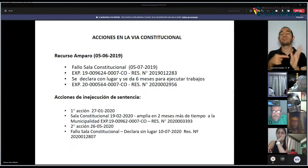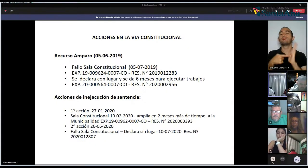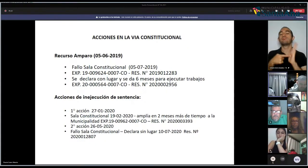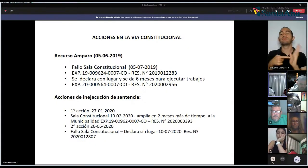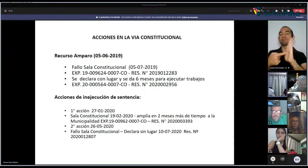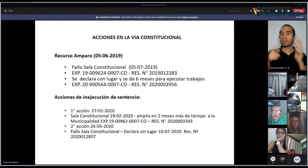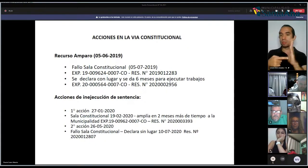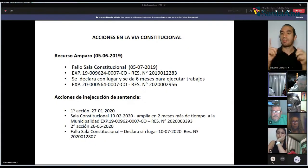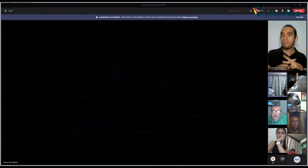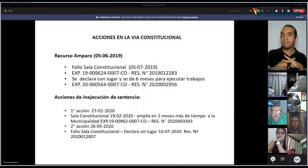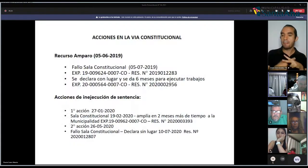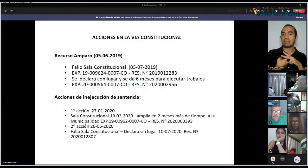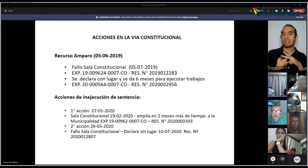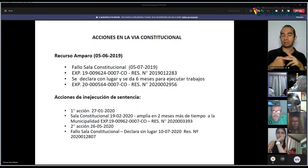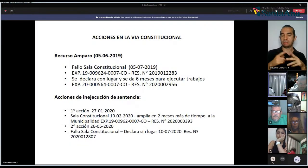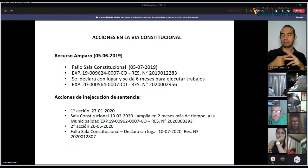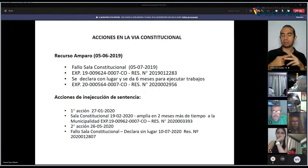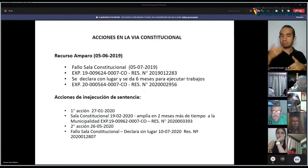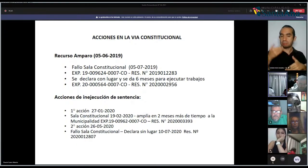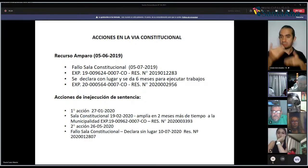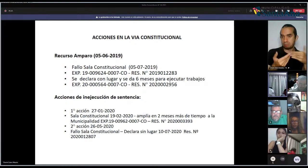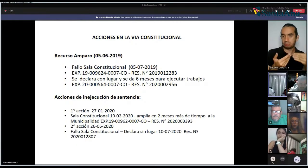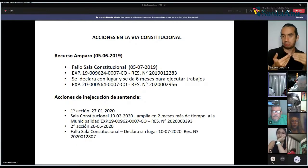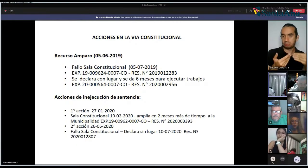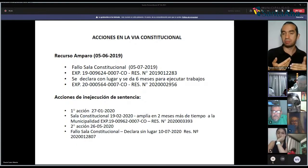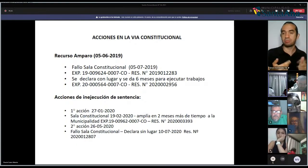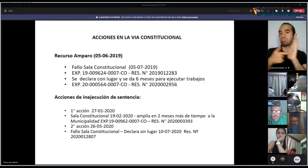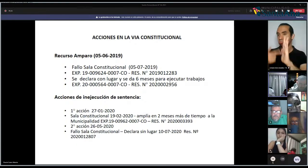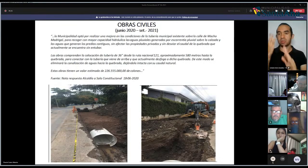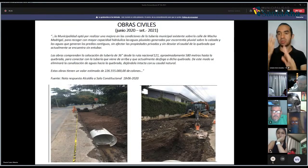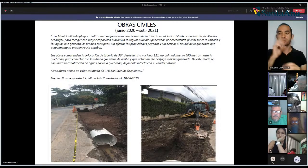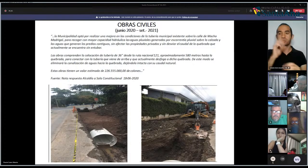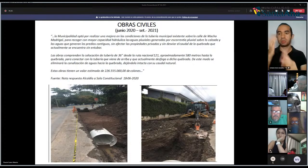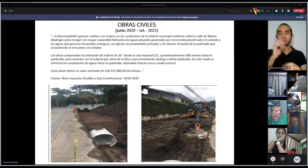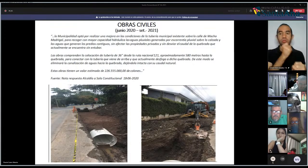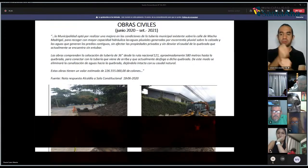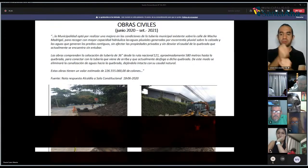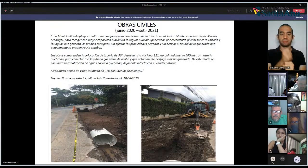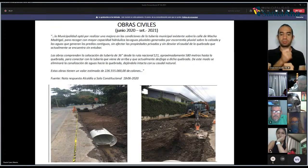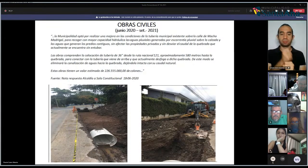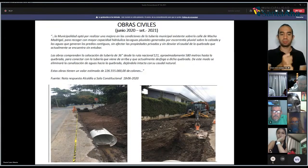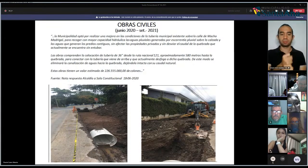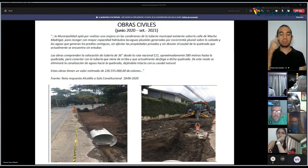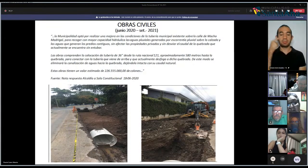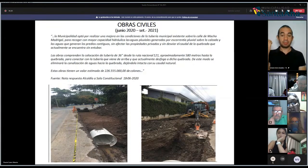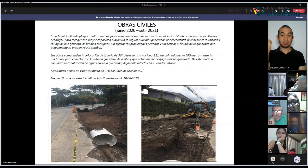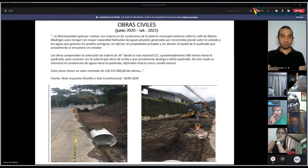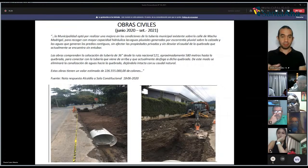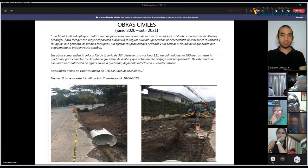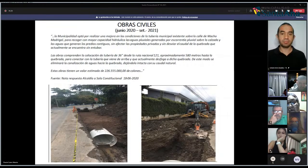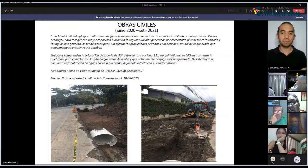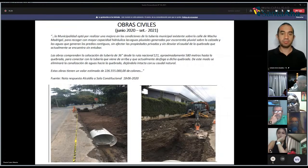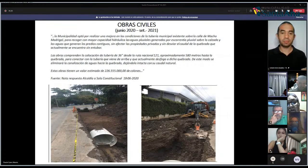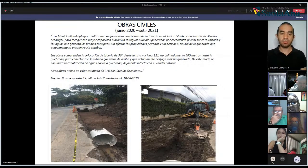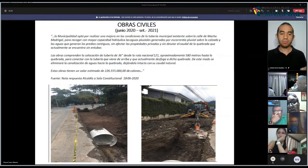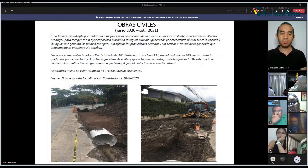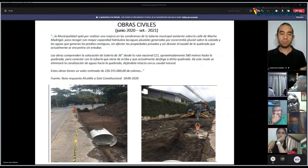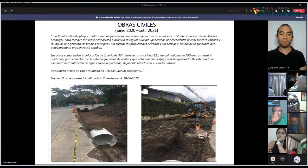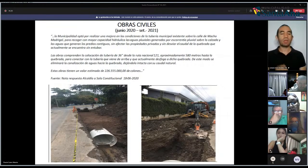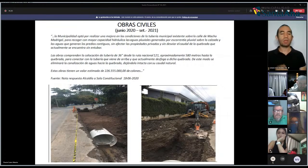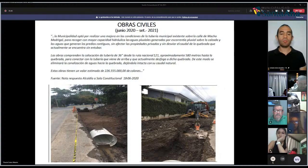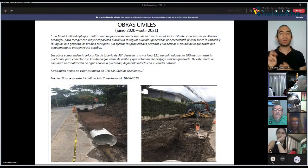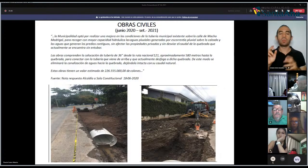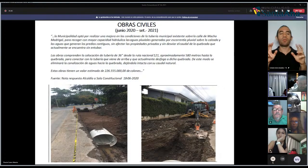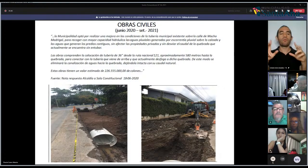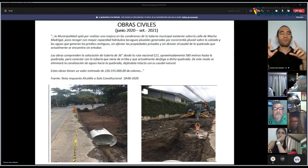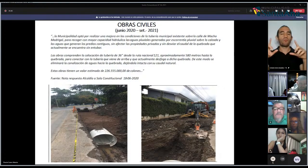obras este que iniciaron que esté acá está este son este es un extracto son fotografías que